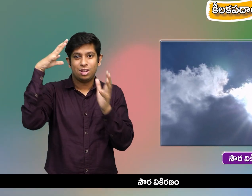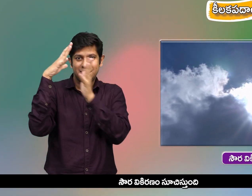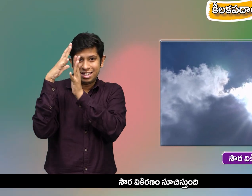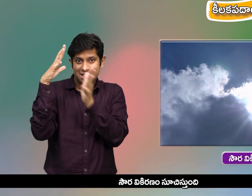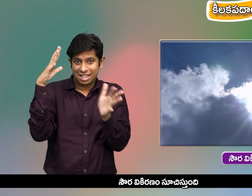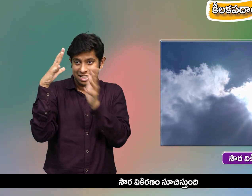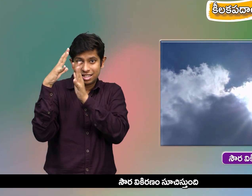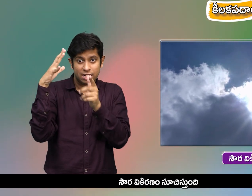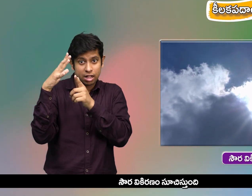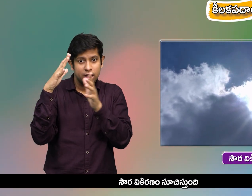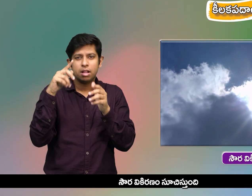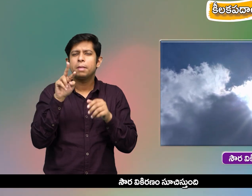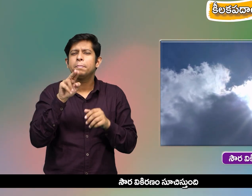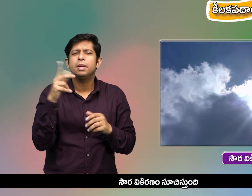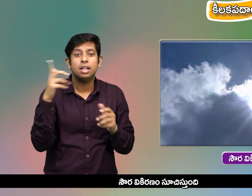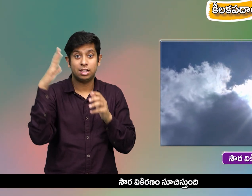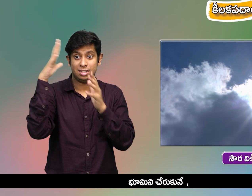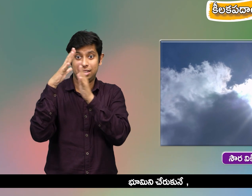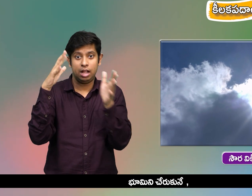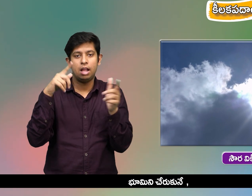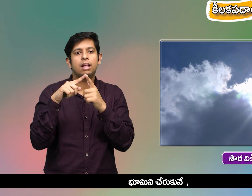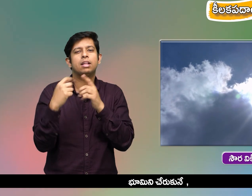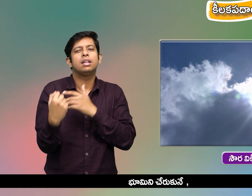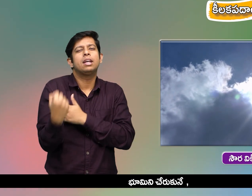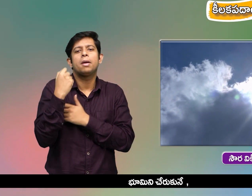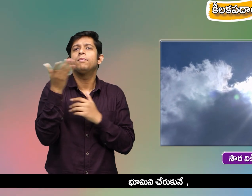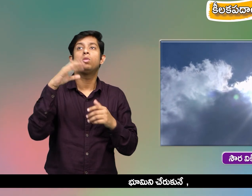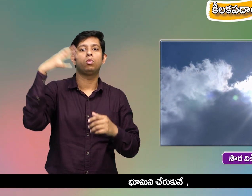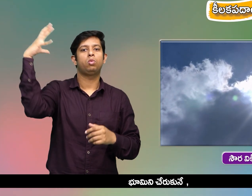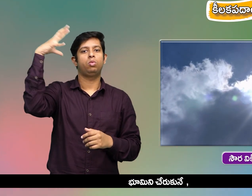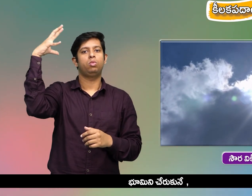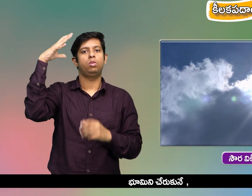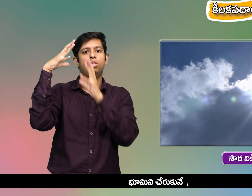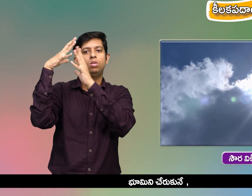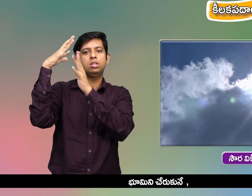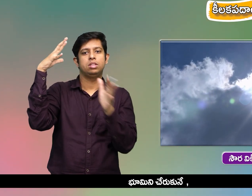సౌర వికిరణం సూచిస్తుంది భూమిని చేరుకునే